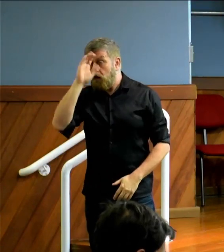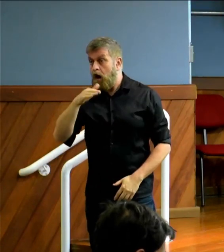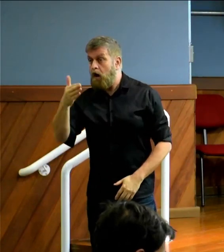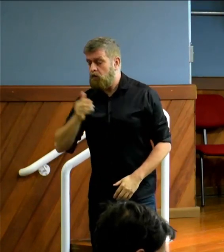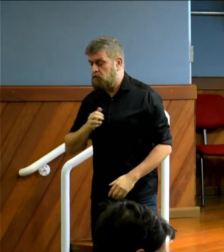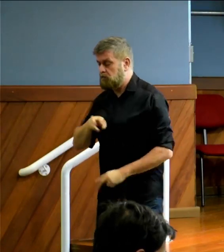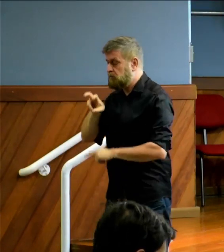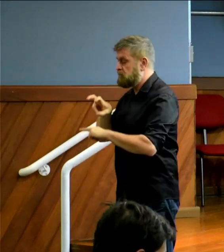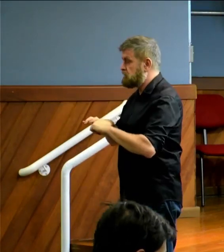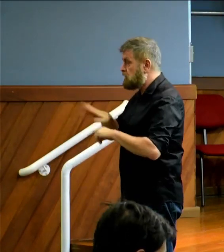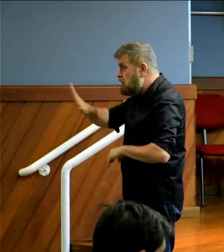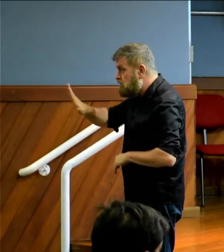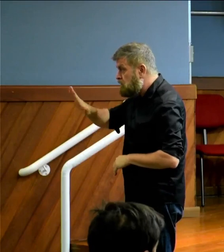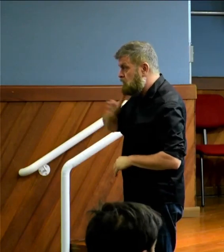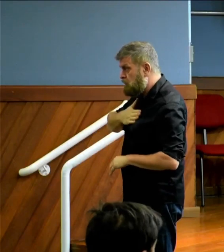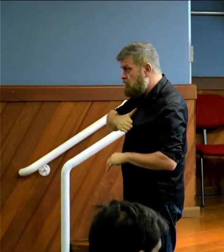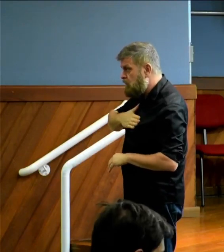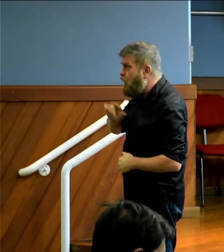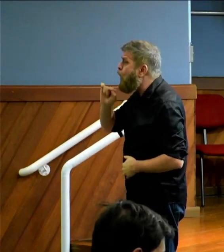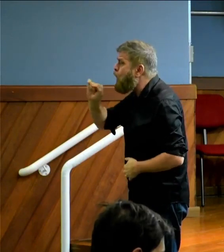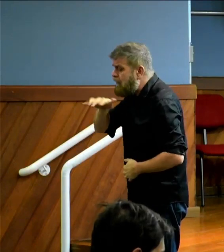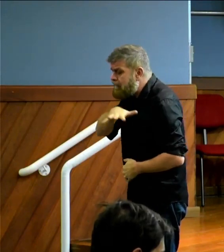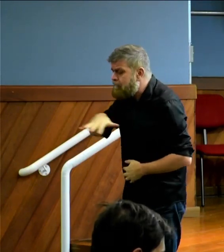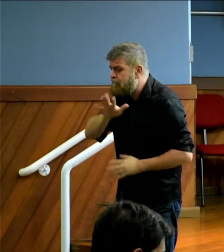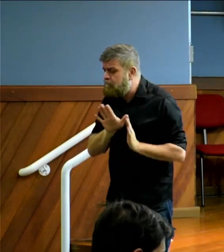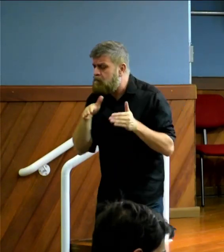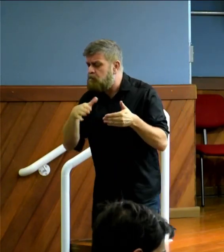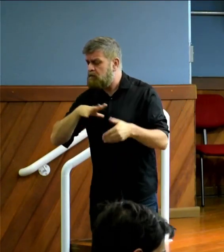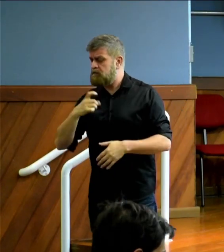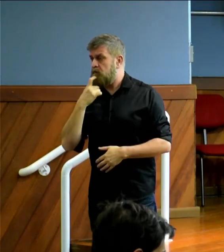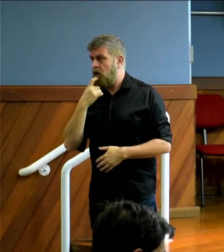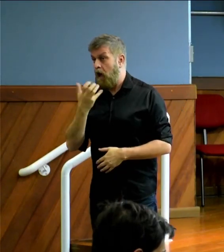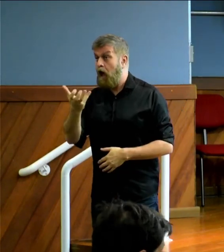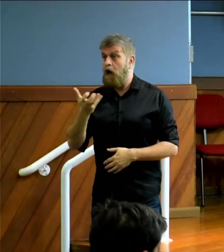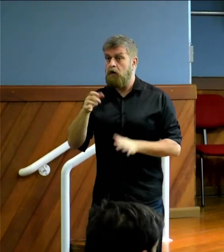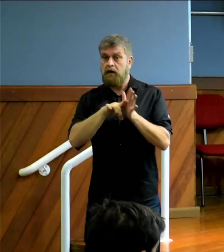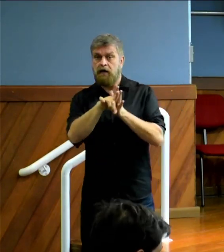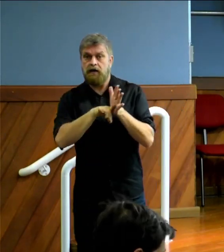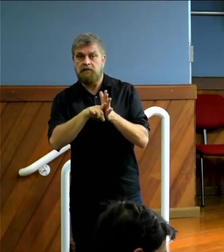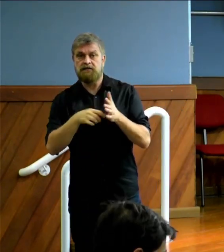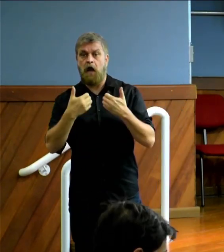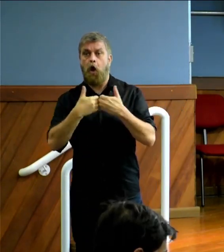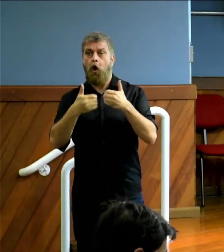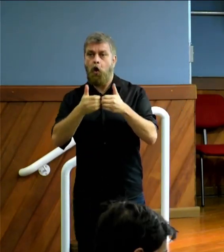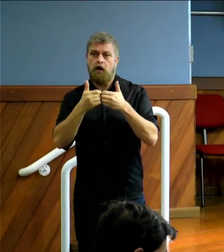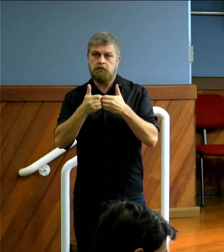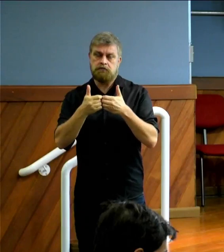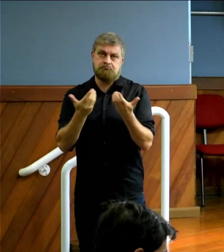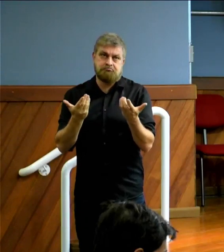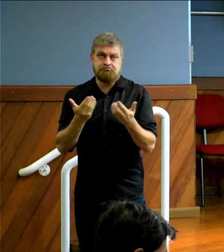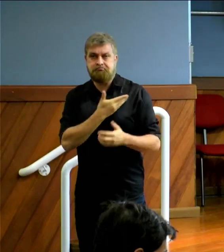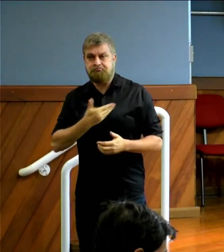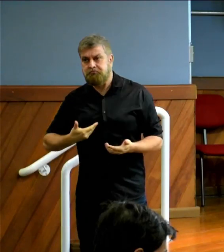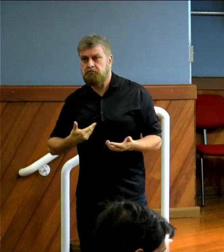Emma sentava e falava, peraí. Mas aí o que de Campinas? Ah, eu quero pesquisar transporte. Mas tem